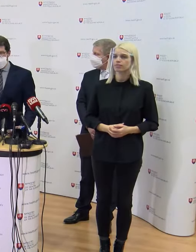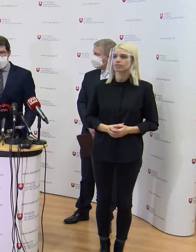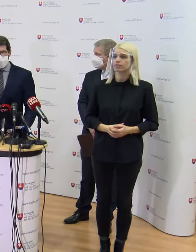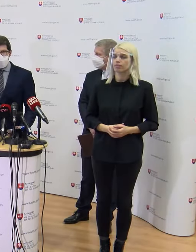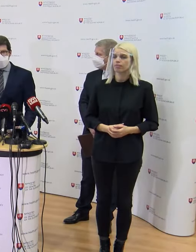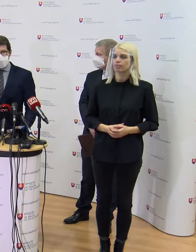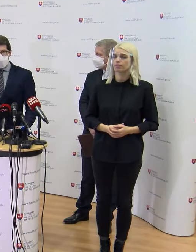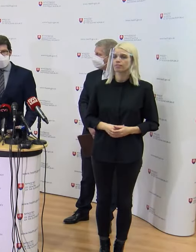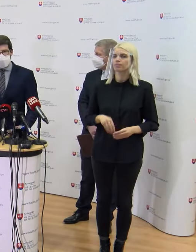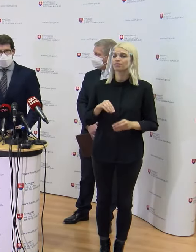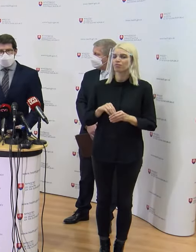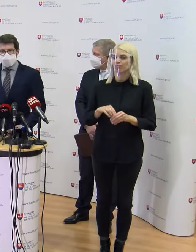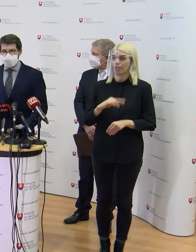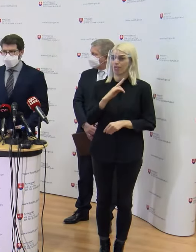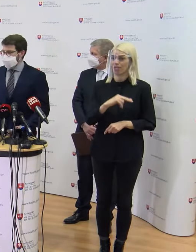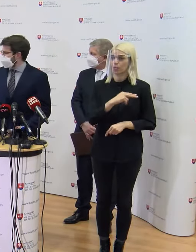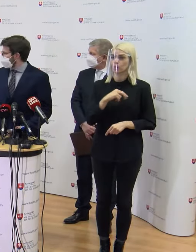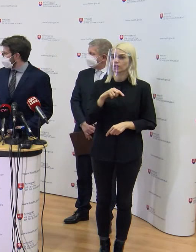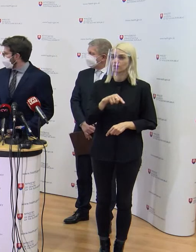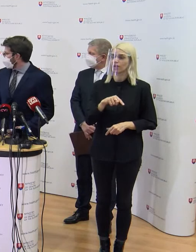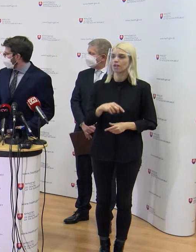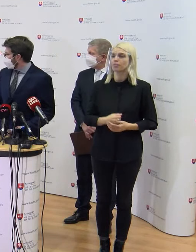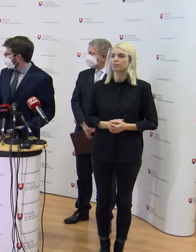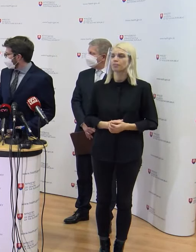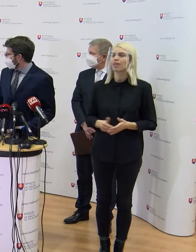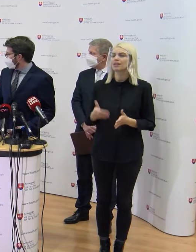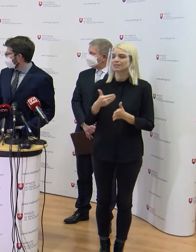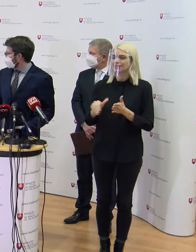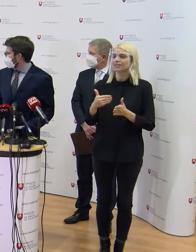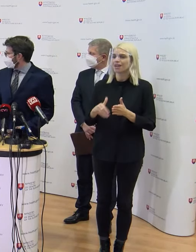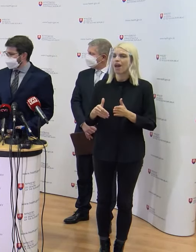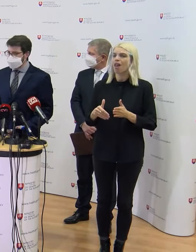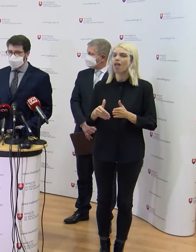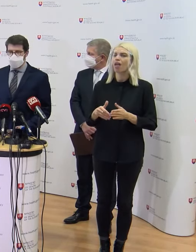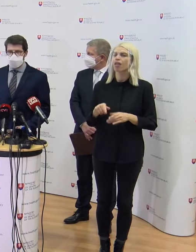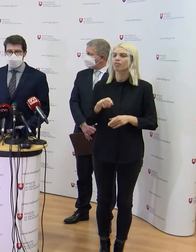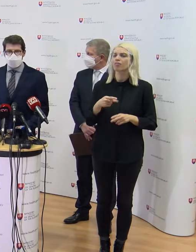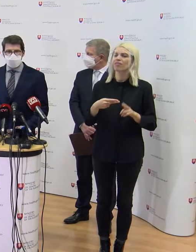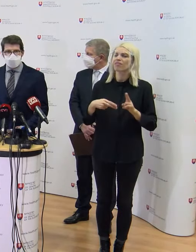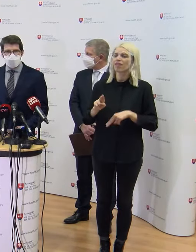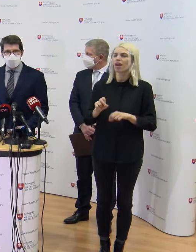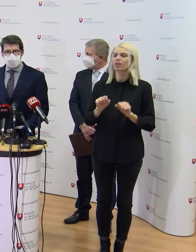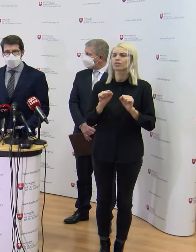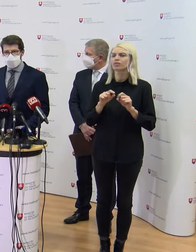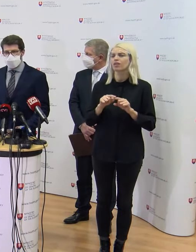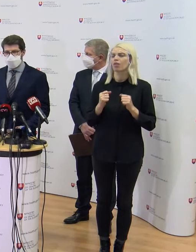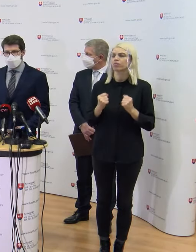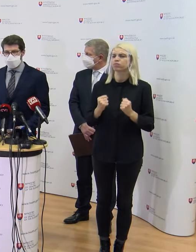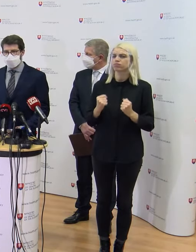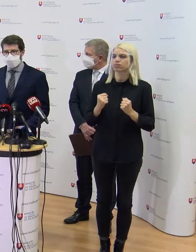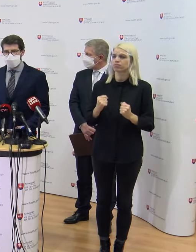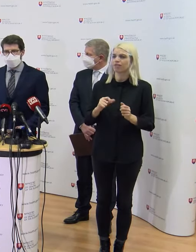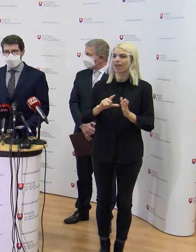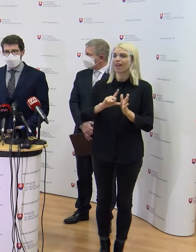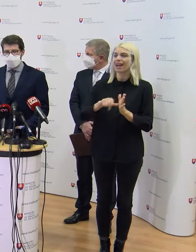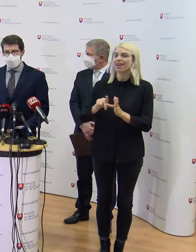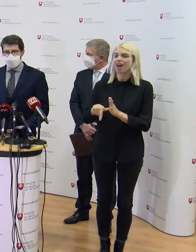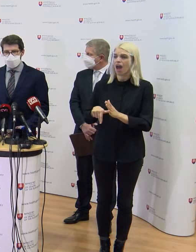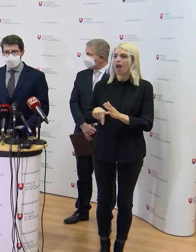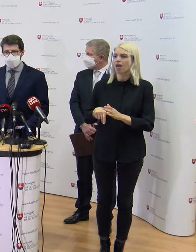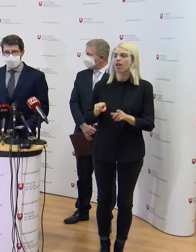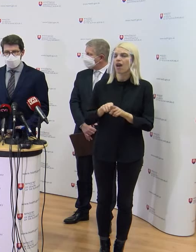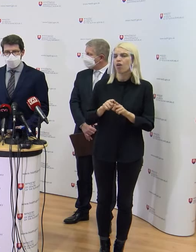V záťaži na nemocnice stále platí, že viaceré kraje naďalej rastú alebo sú na